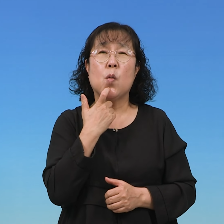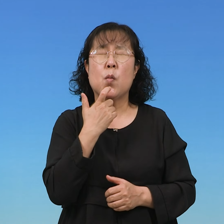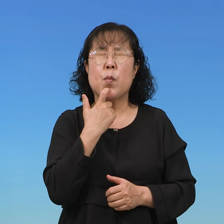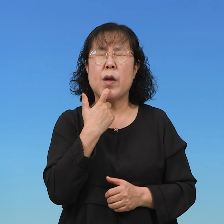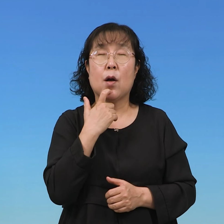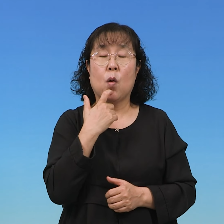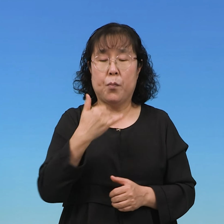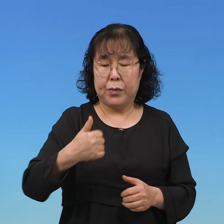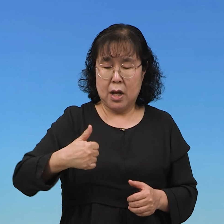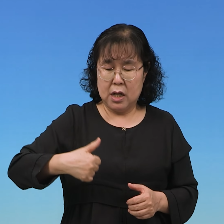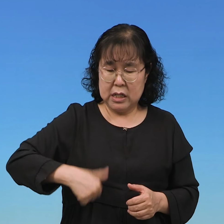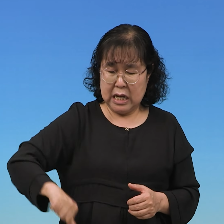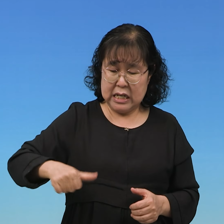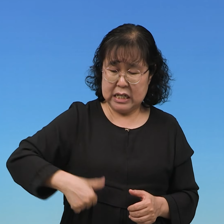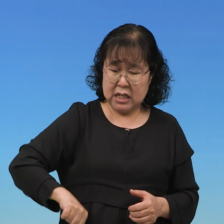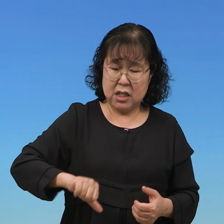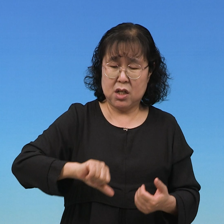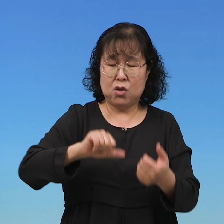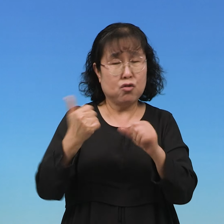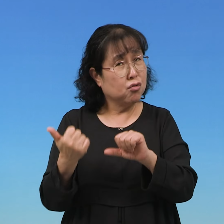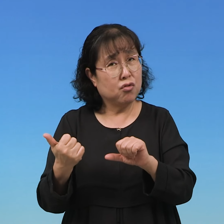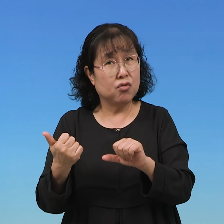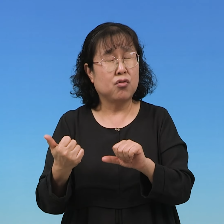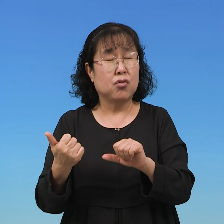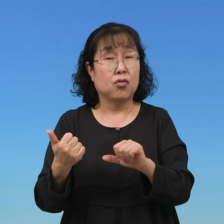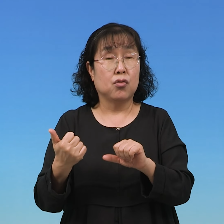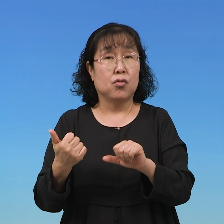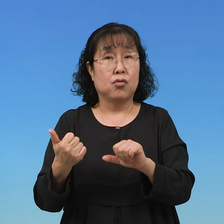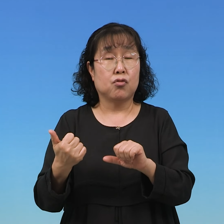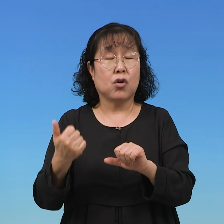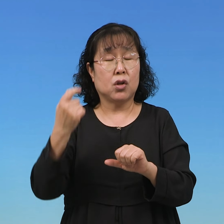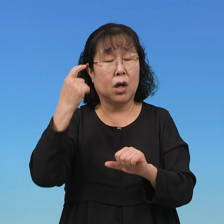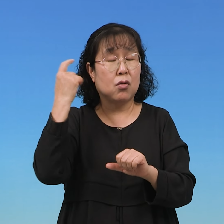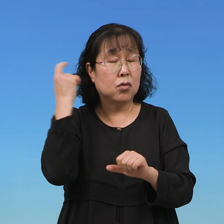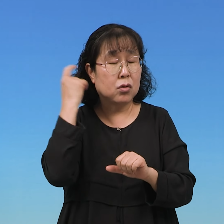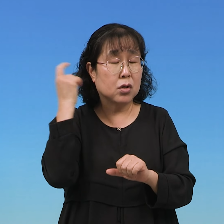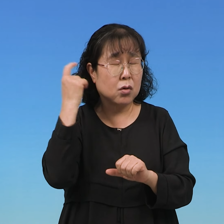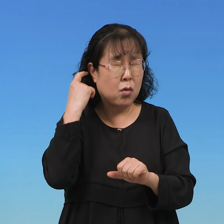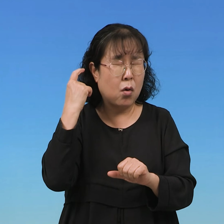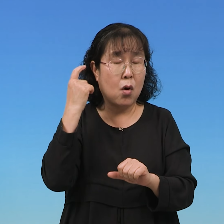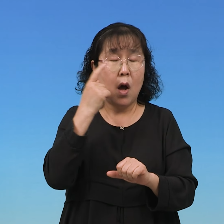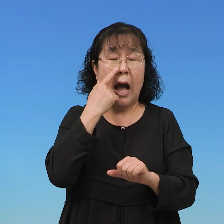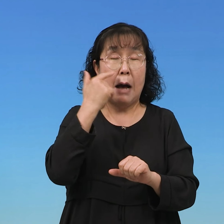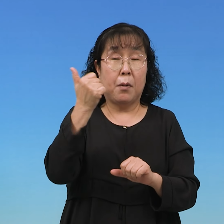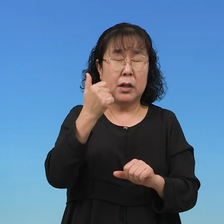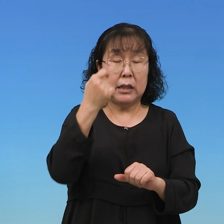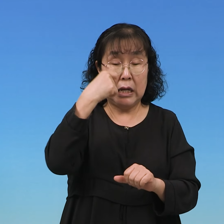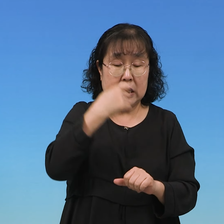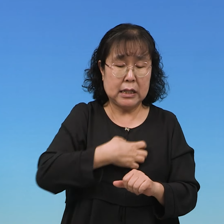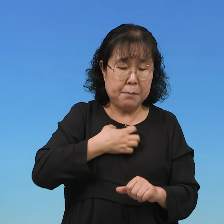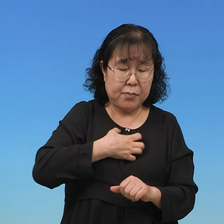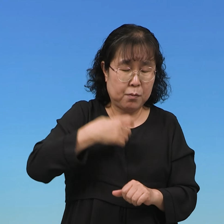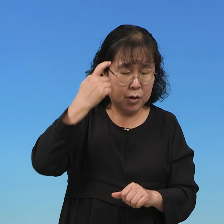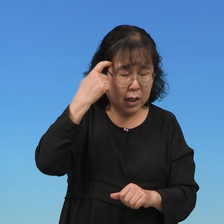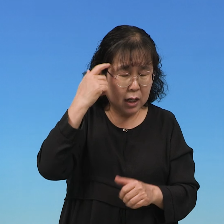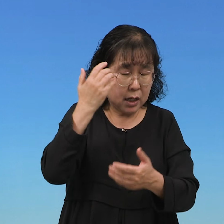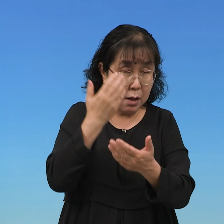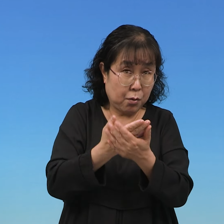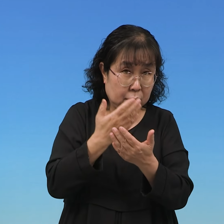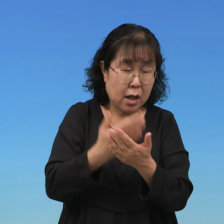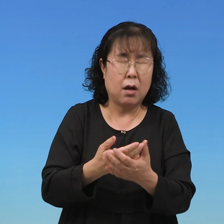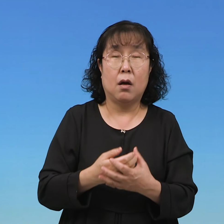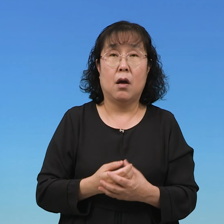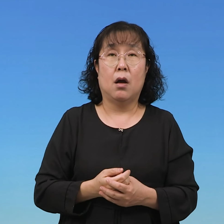야곱 그 자식을 잃어버린 이제 그 요셉이 죽었다는 소식을 들은 아버지의 슬픔을 한번